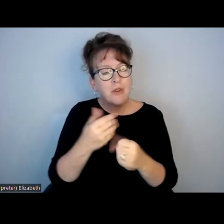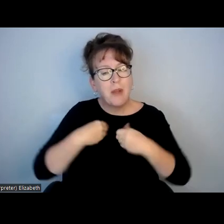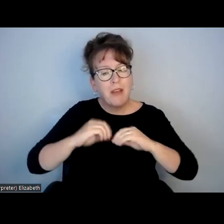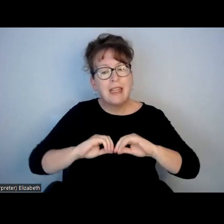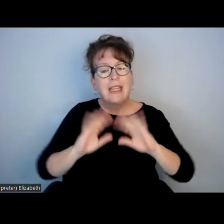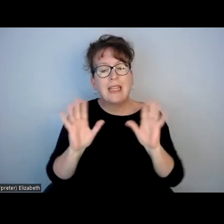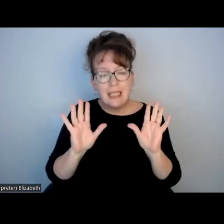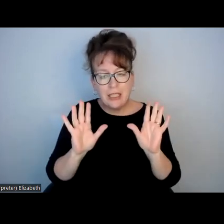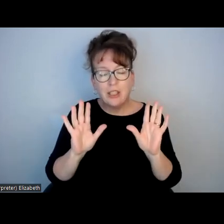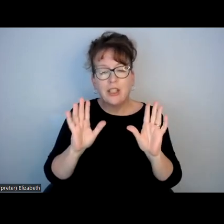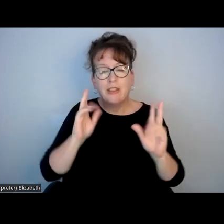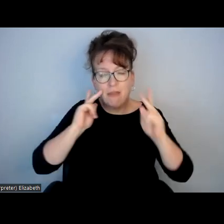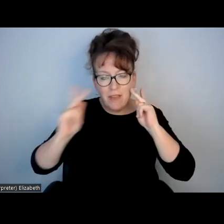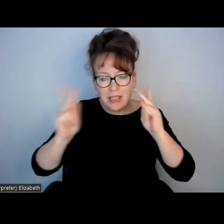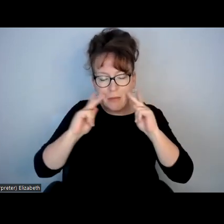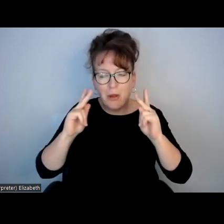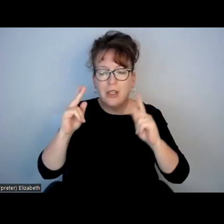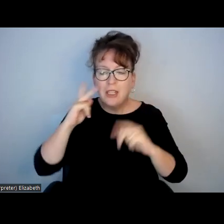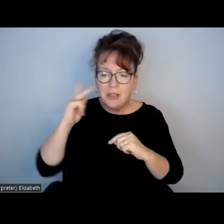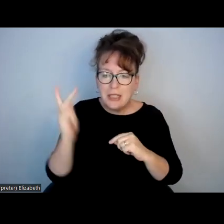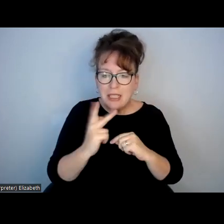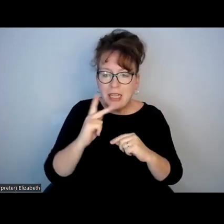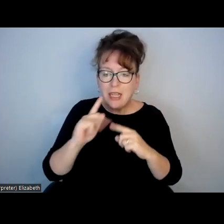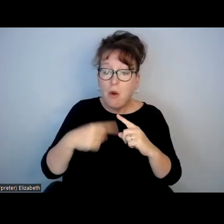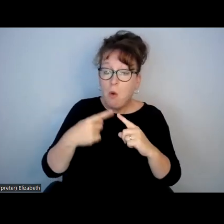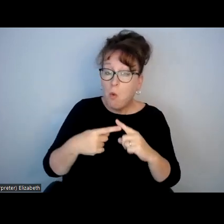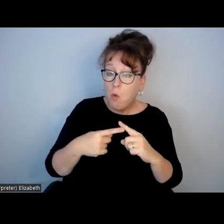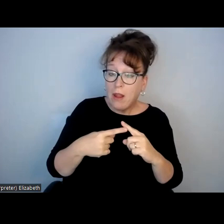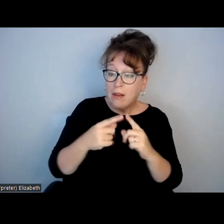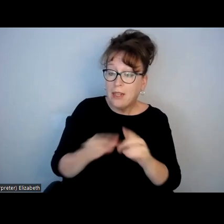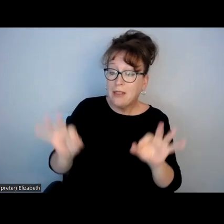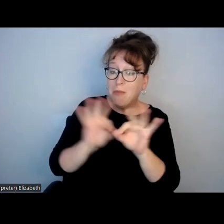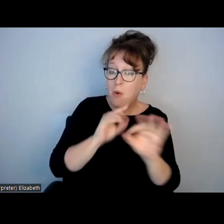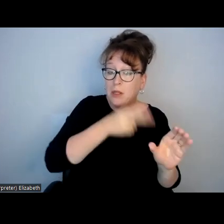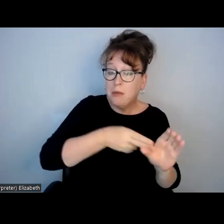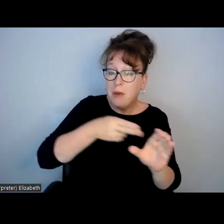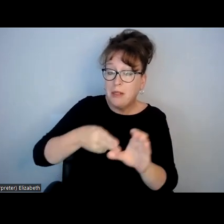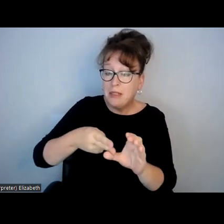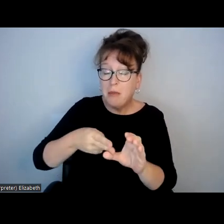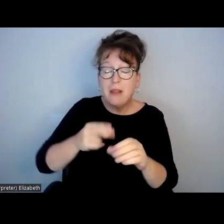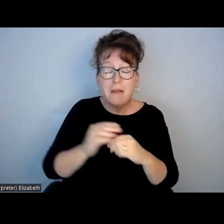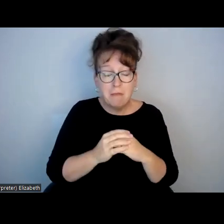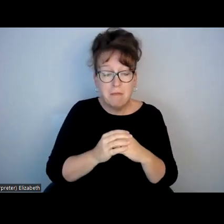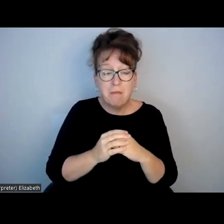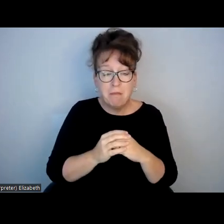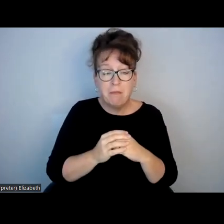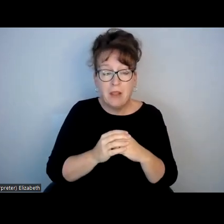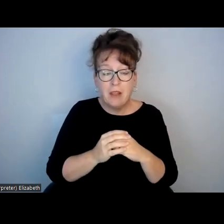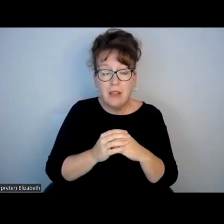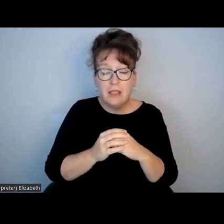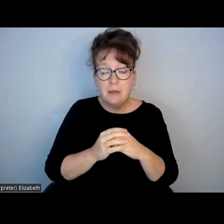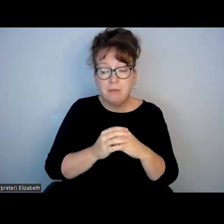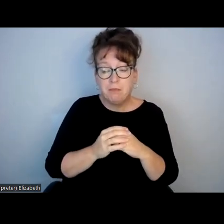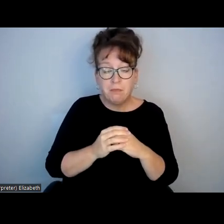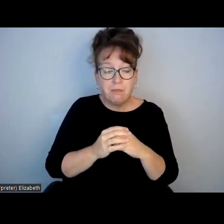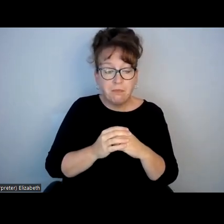estas eh reglamentaciones que se están haciendo eh que estén claros en cuá necesitan